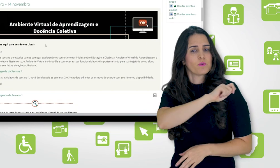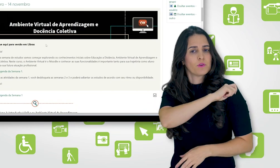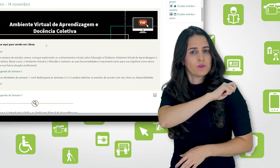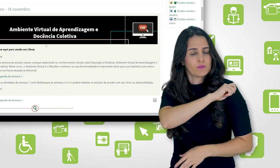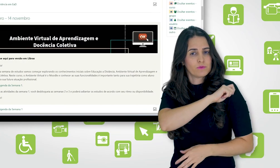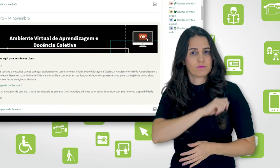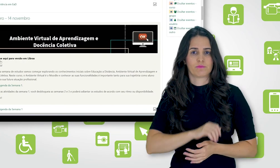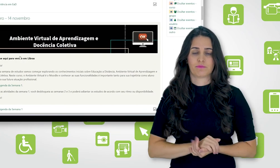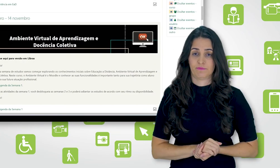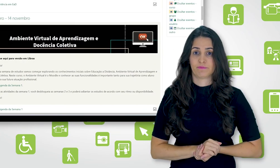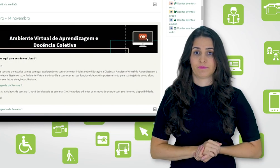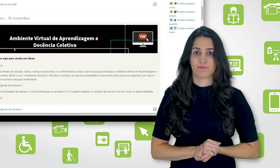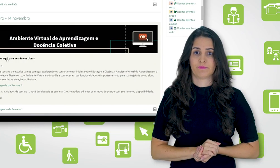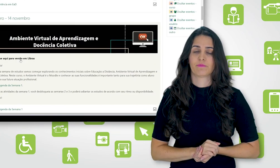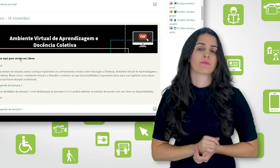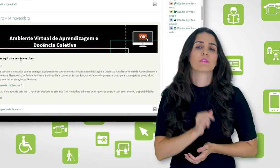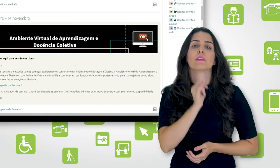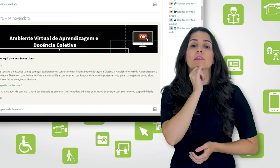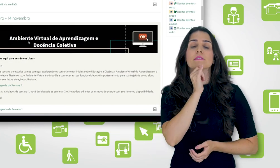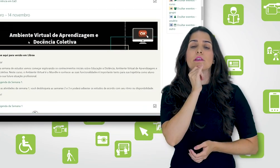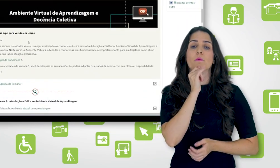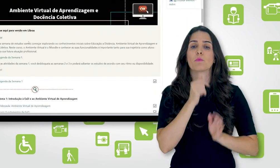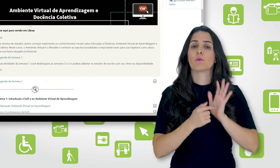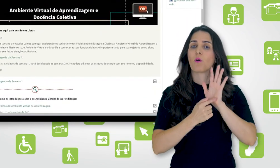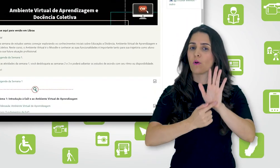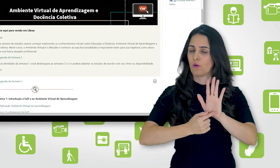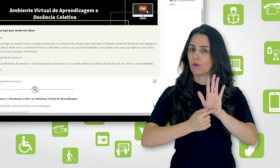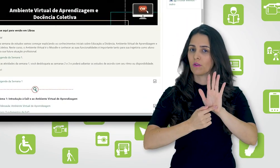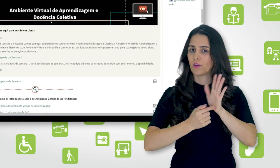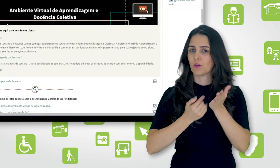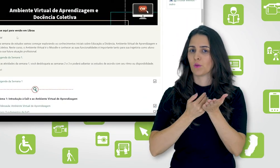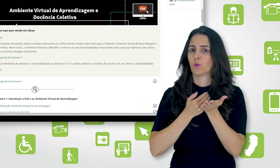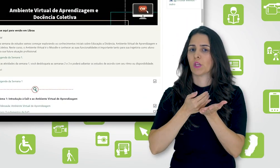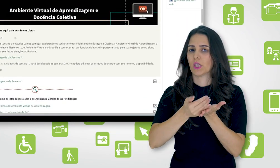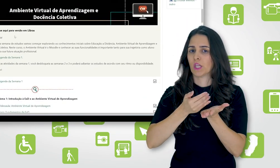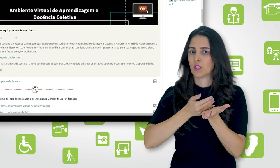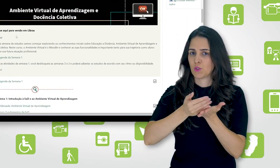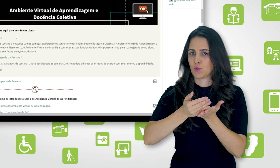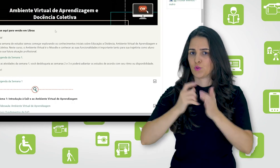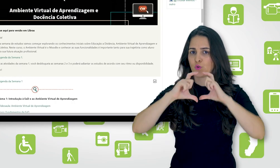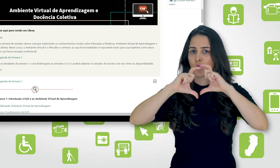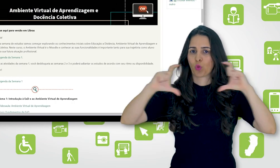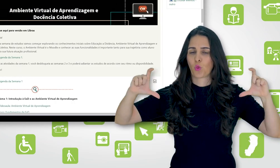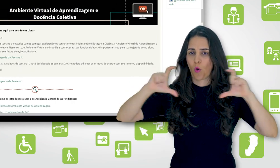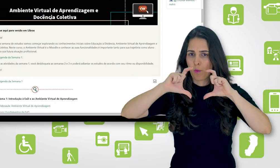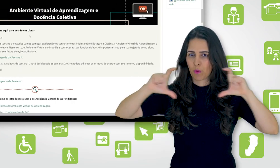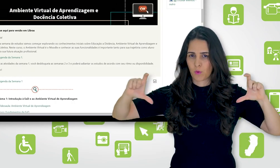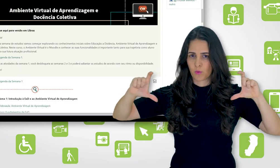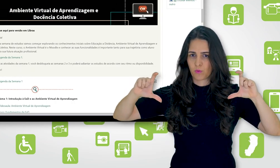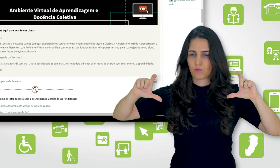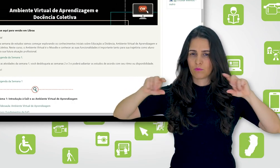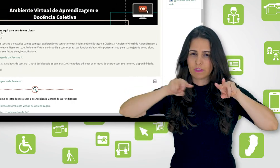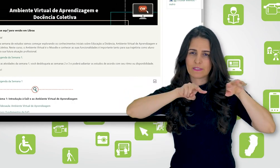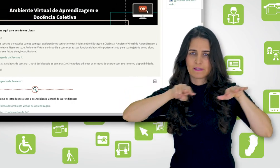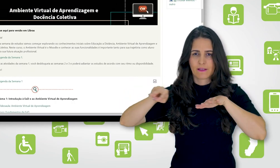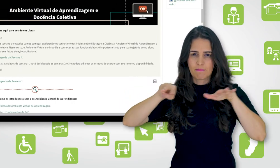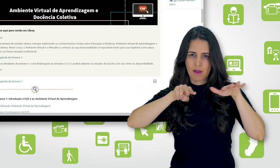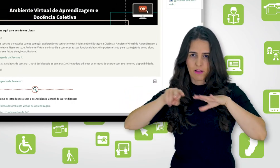aqui temos um exemplo na página inicial de um tópico ou de uma semana aqui